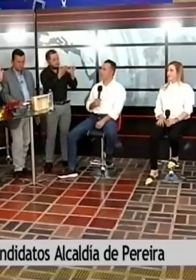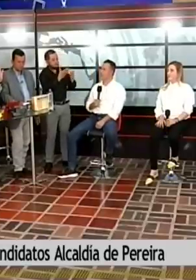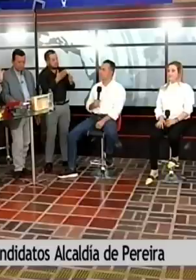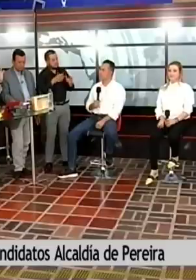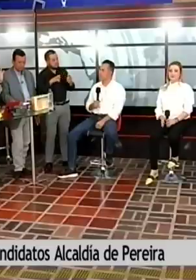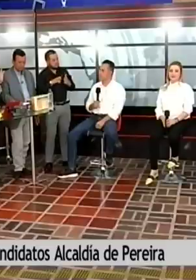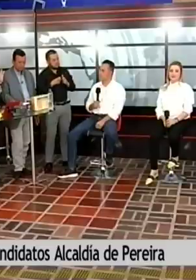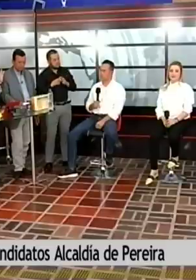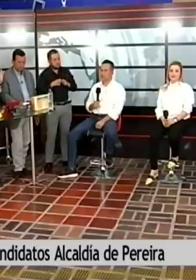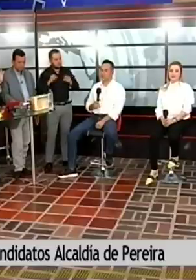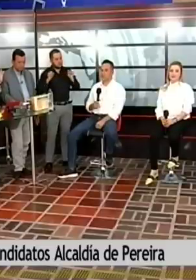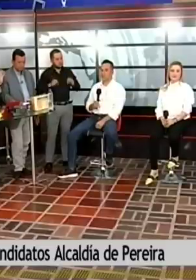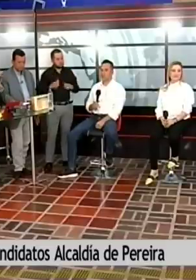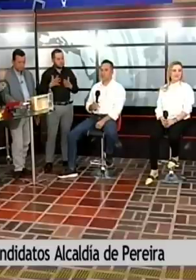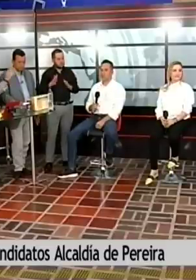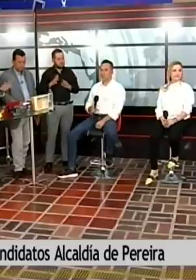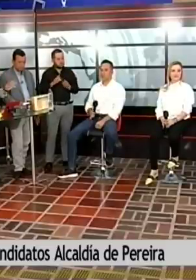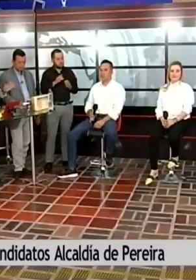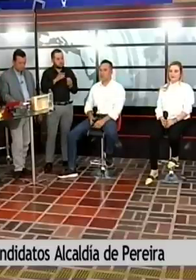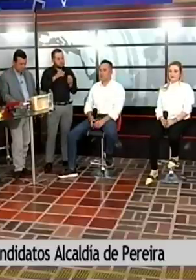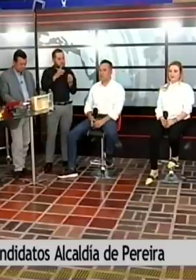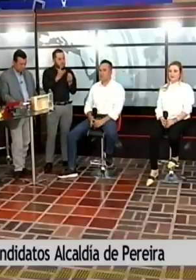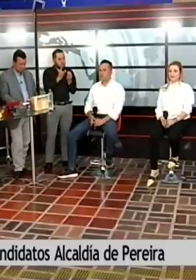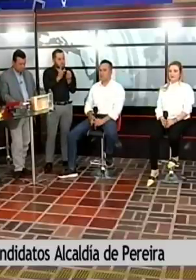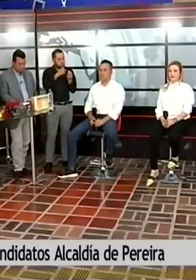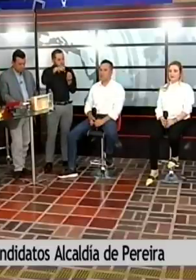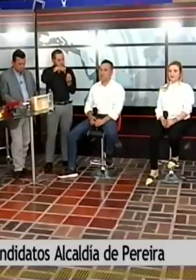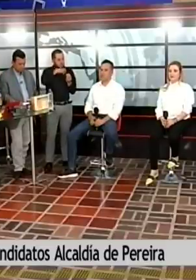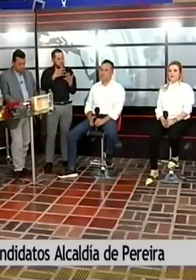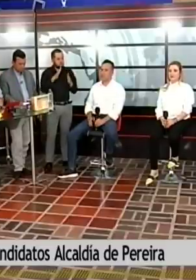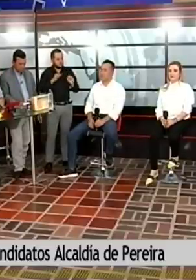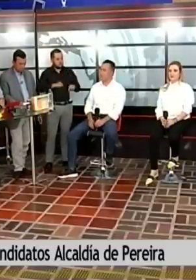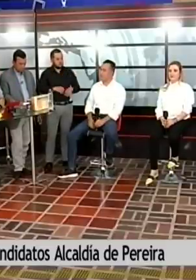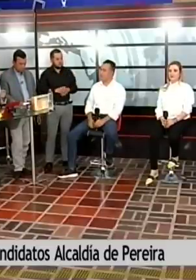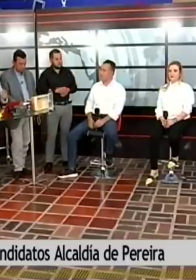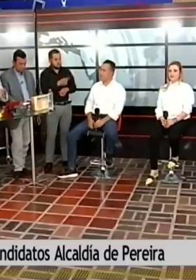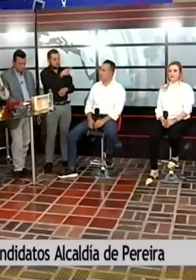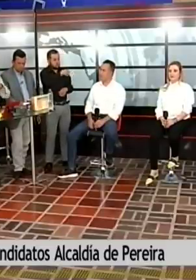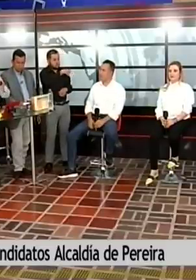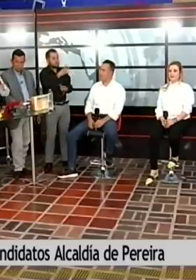tiene problema con su aval? Sí, no, yo tengo ya el aval del Polo ¿Están Democrático. Listos, pues.